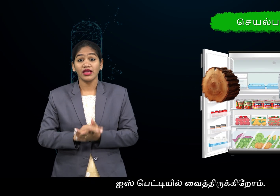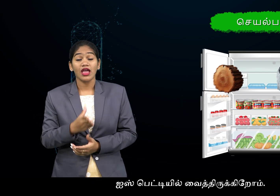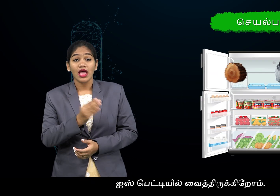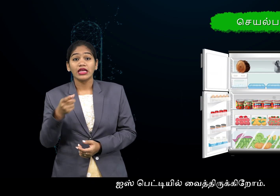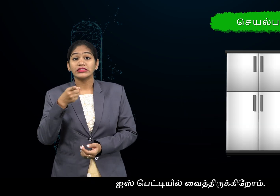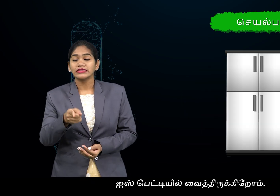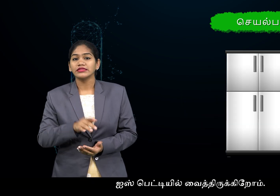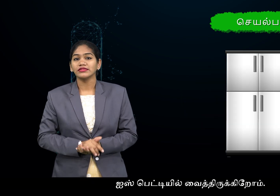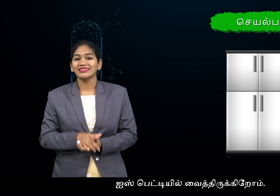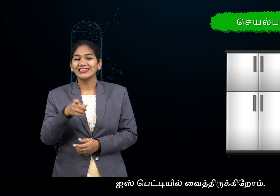பெட்டியில் வைத்திருக்கிறோம்.